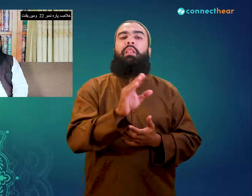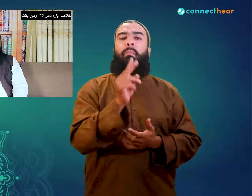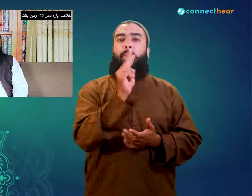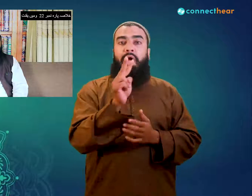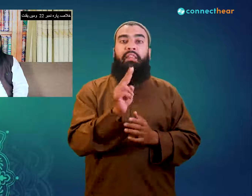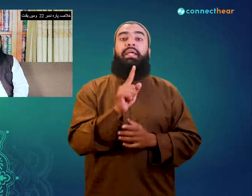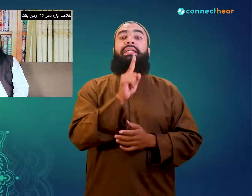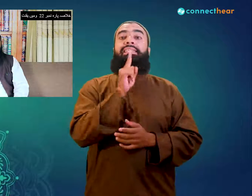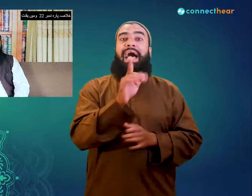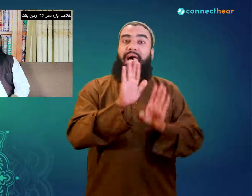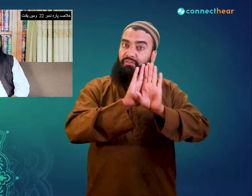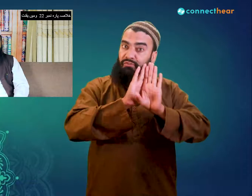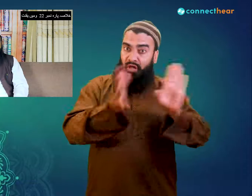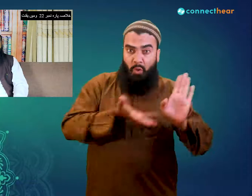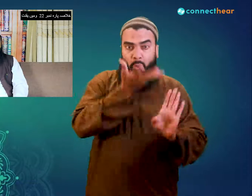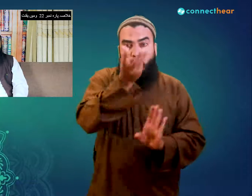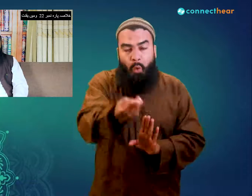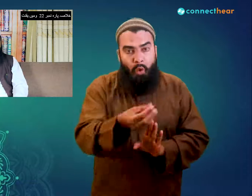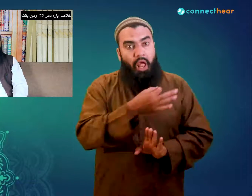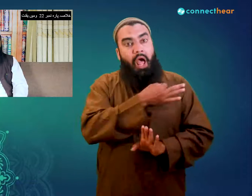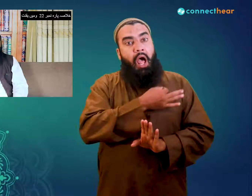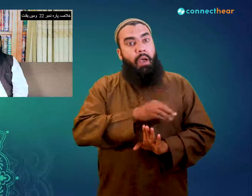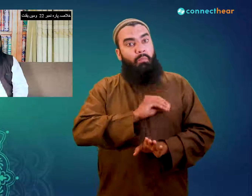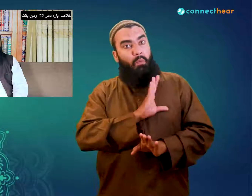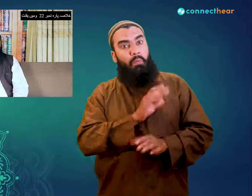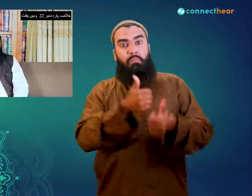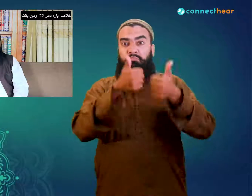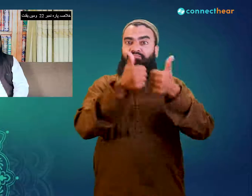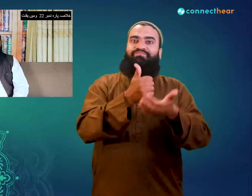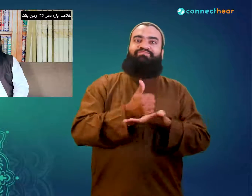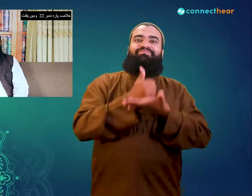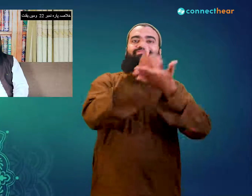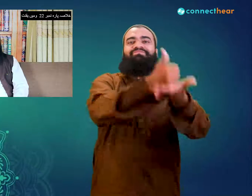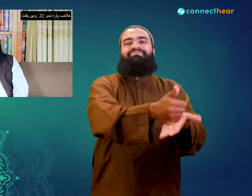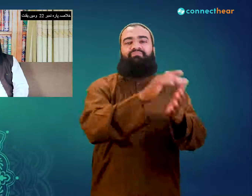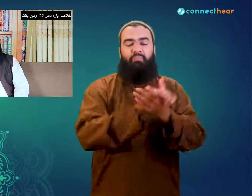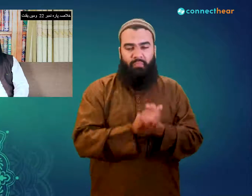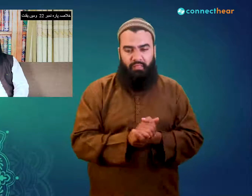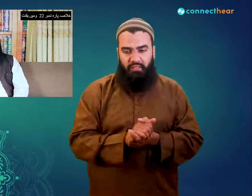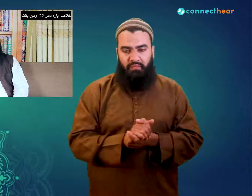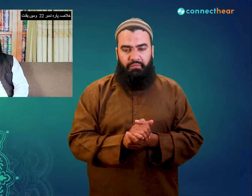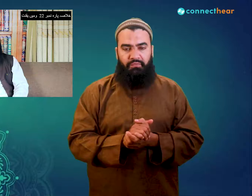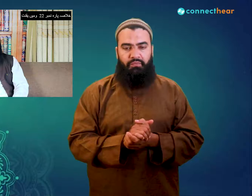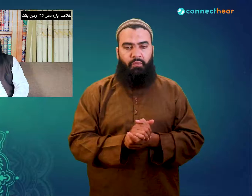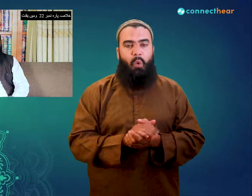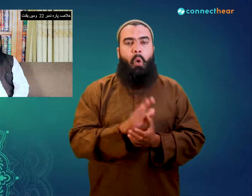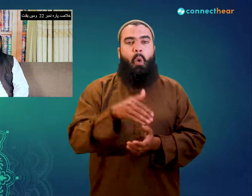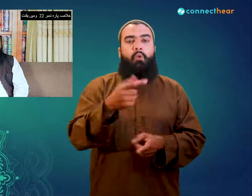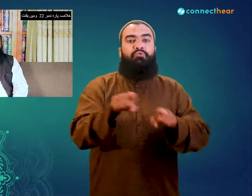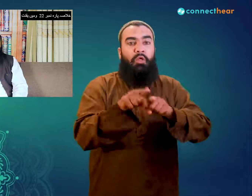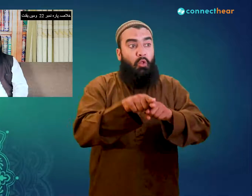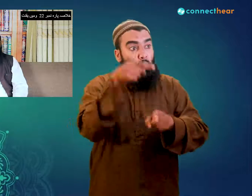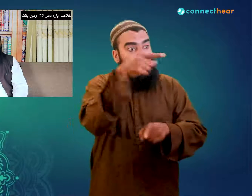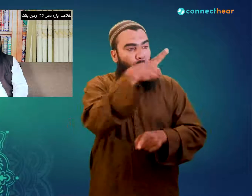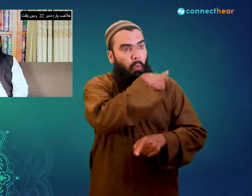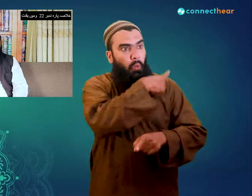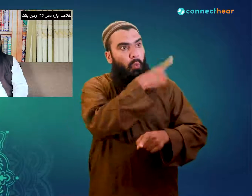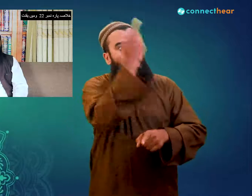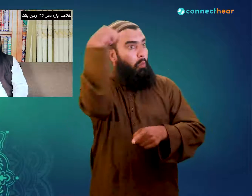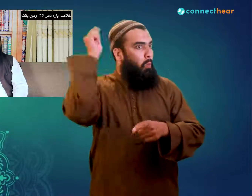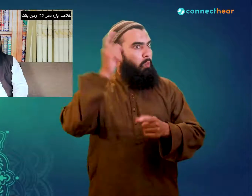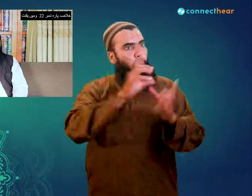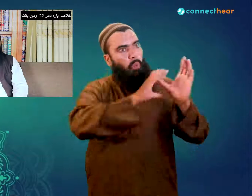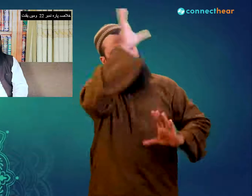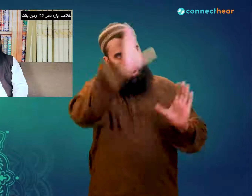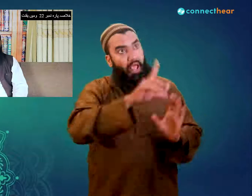کرو گے تمہارے اعمال درست ہو جائیں گے۔ ویغفر لکم ذنوبکم، اللہ تمہارے گناہوں کو معاف کر دے گا،